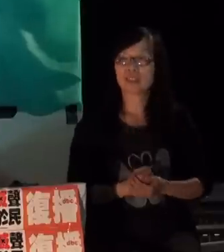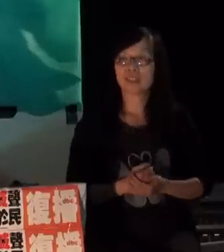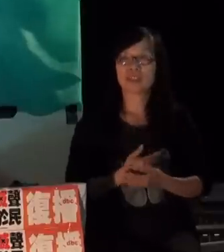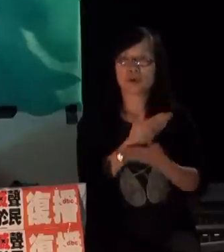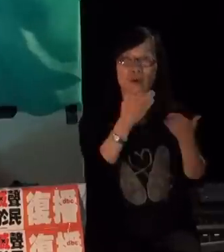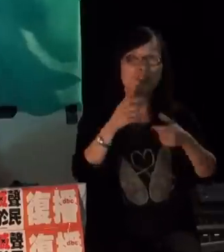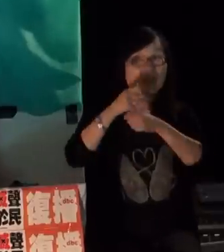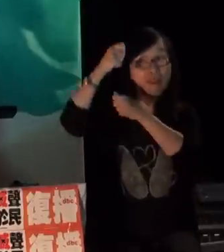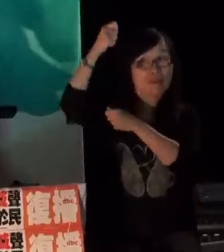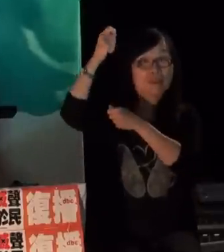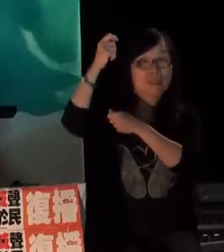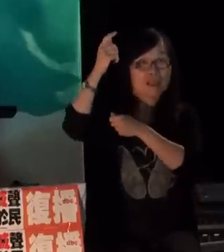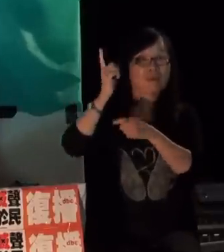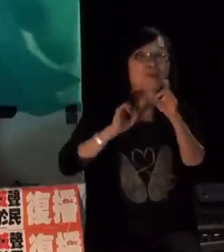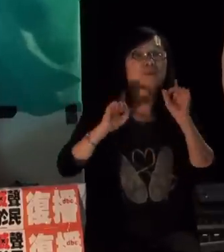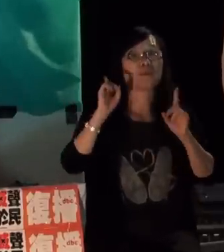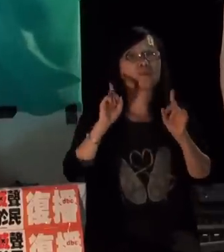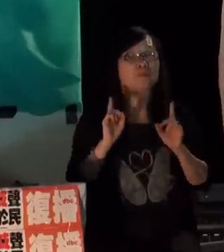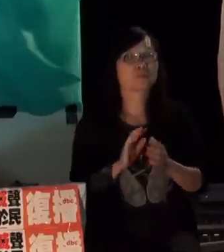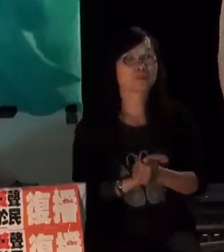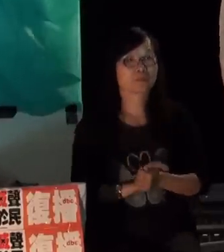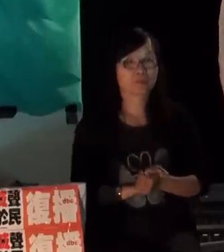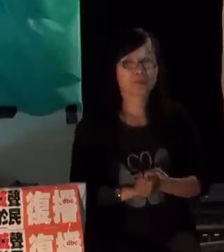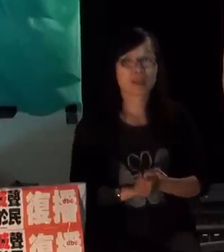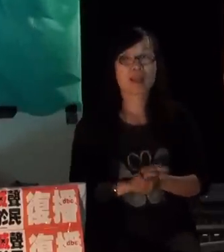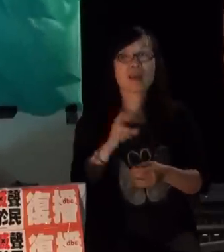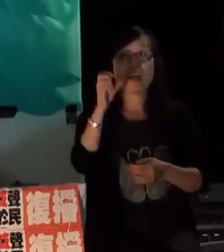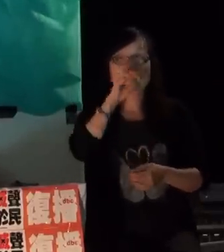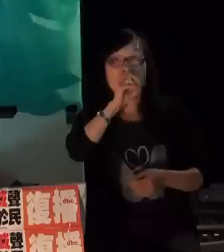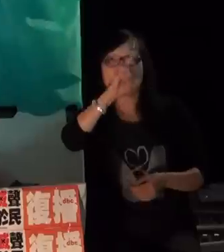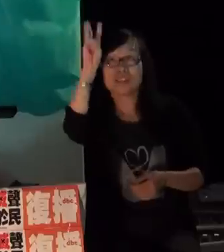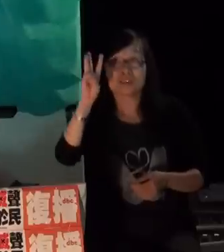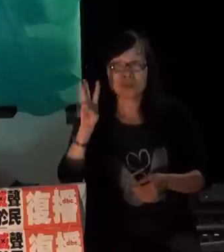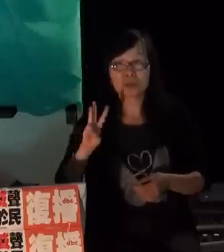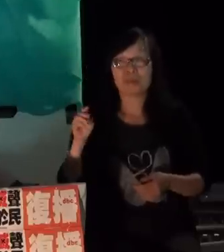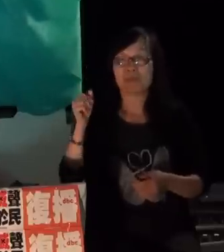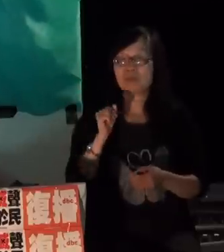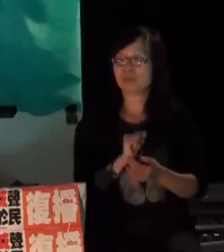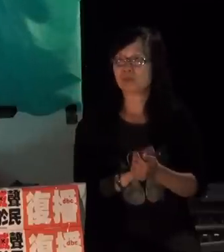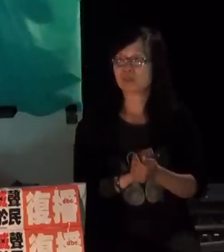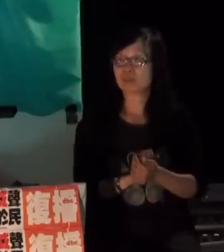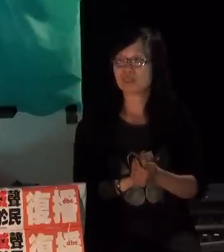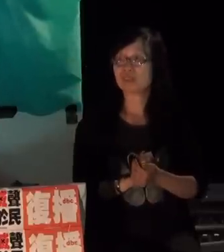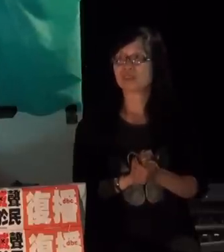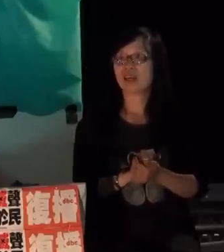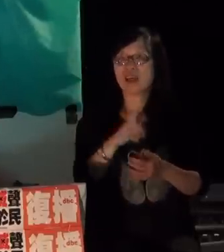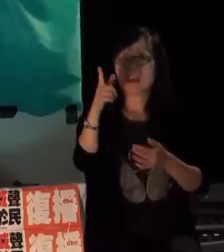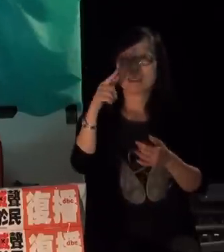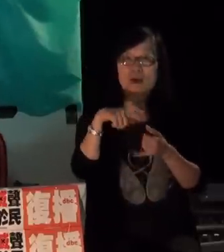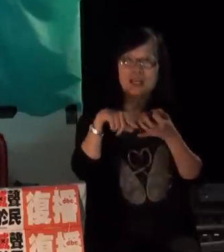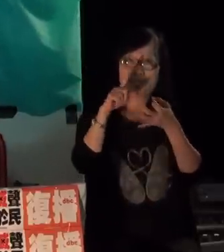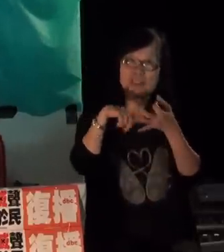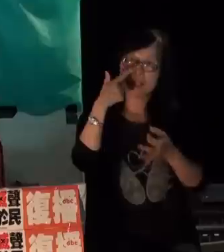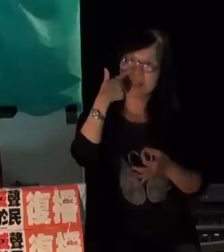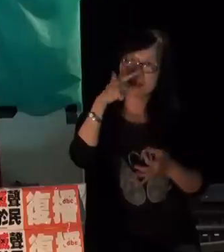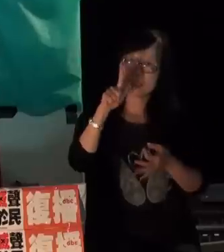要擔遮唔緊要嘅，係冇整濕個身。 咁啊咧，嗱講起咧水咧，嚟其實今日咧仲有個咧就係呢個陸公衞，我哋新任嘅